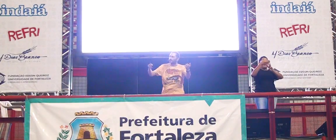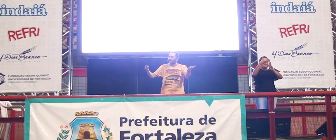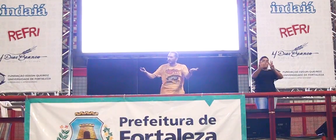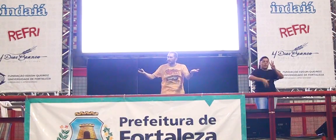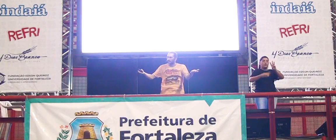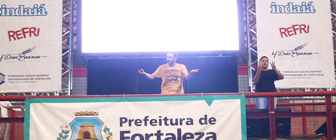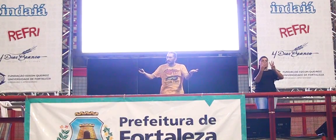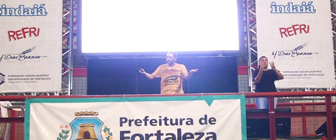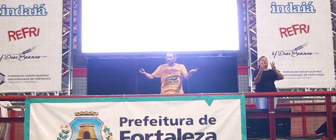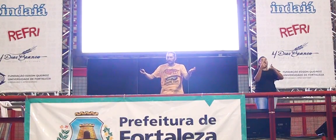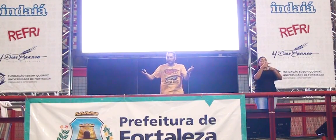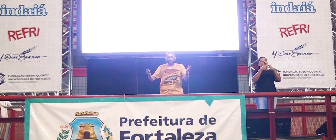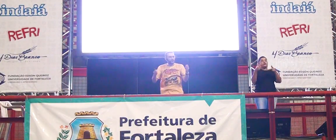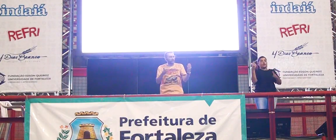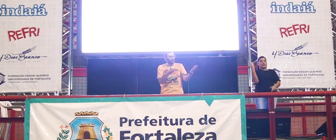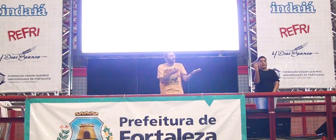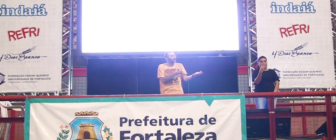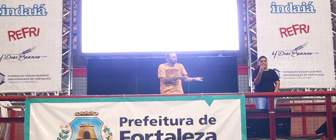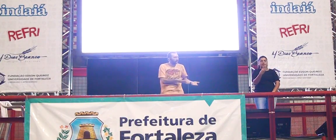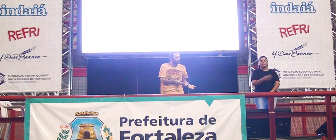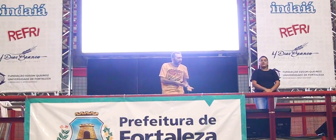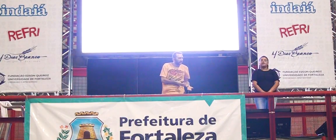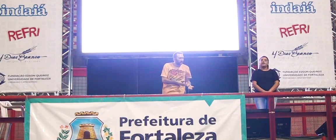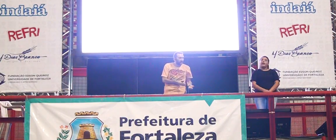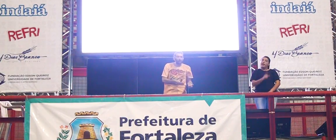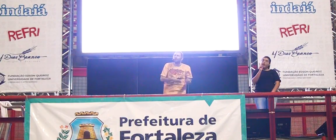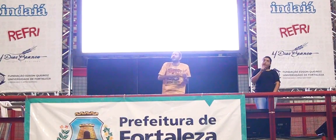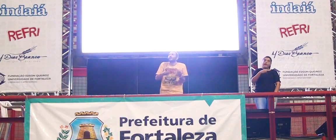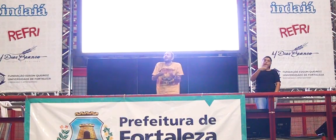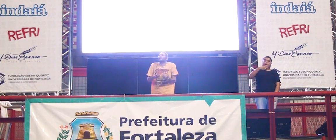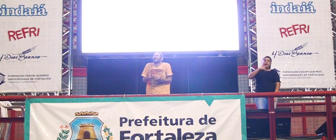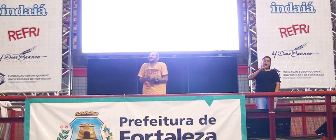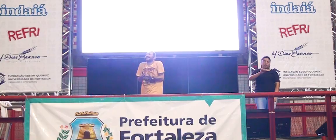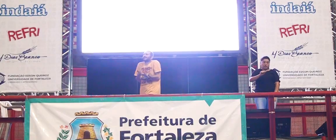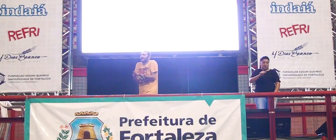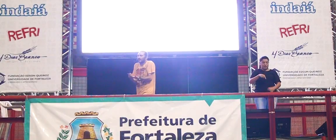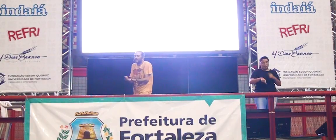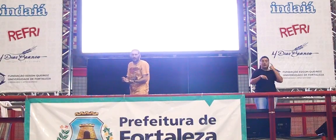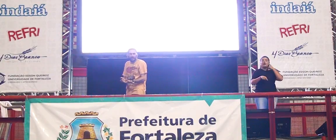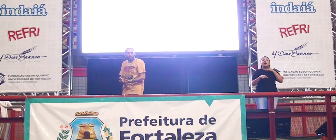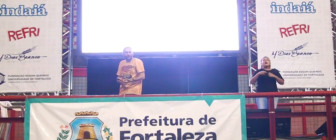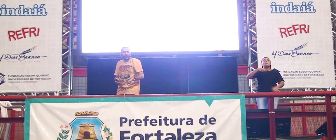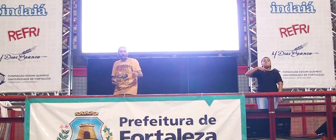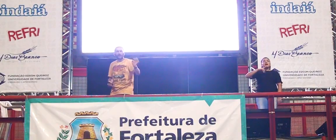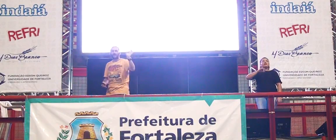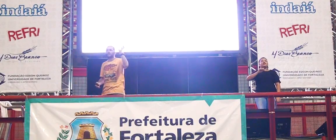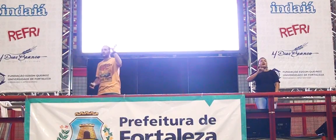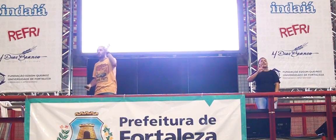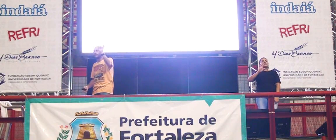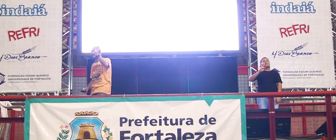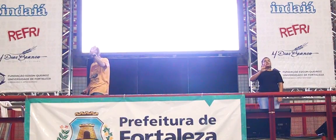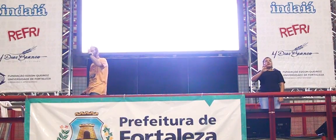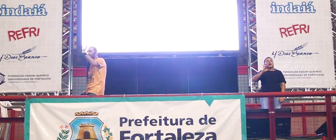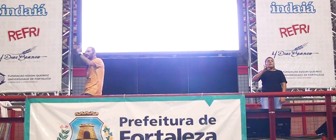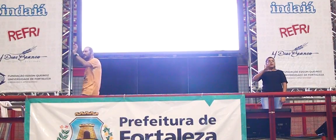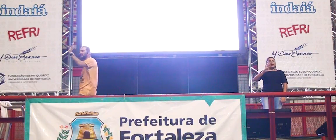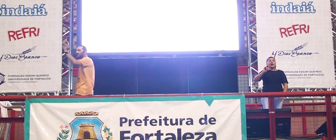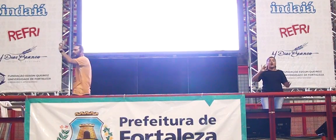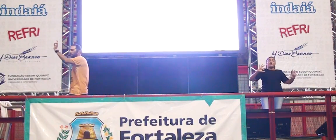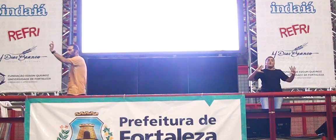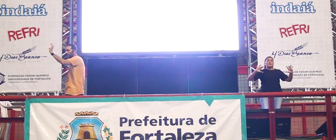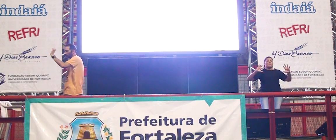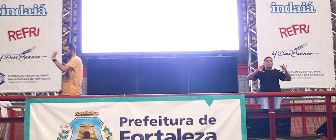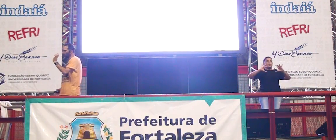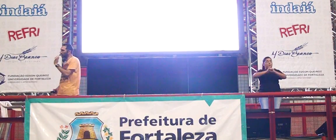por 3, não é assim? Isso é uma média. Então, o que é uma média térmica? É a soma de todas